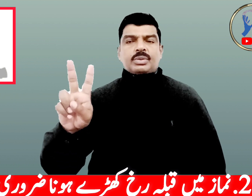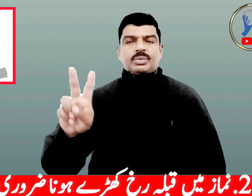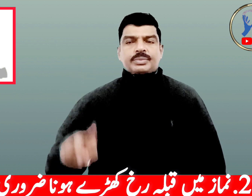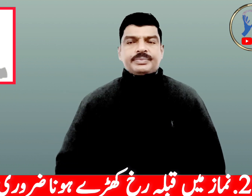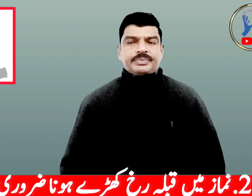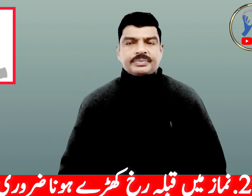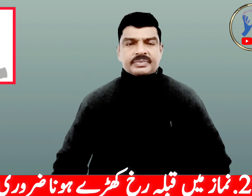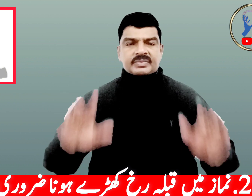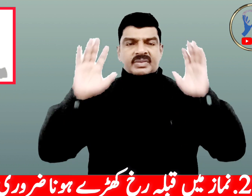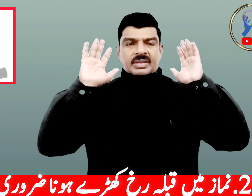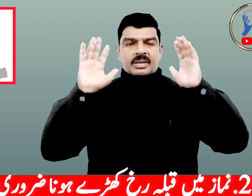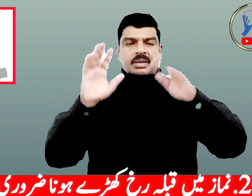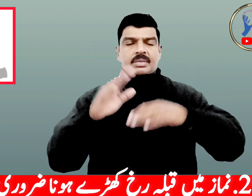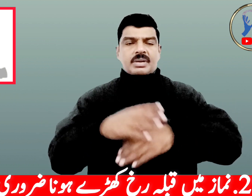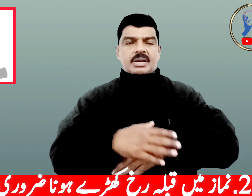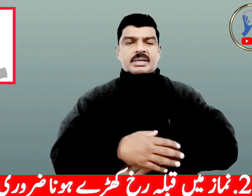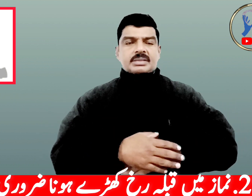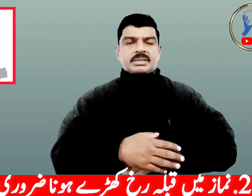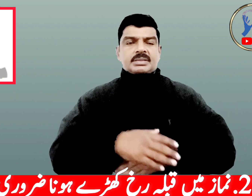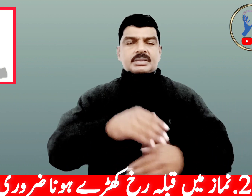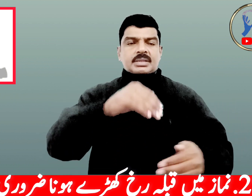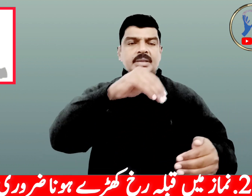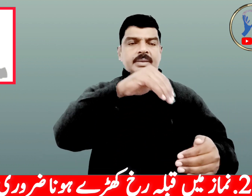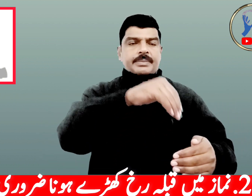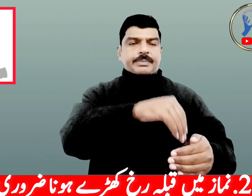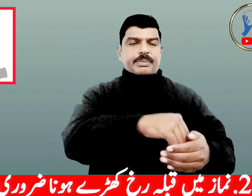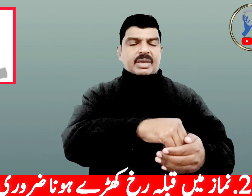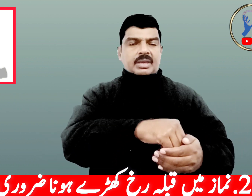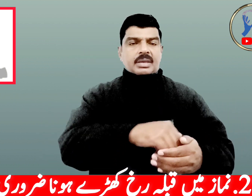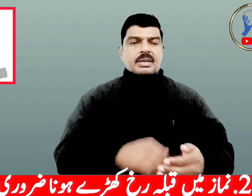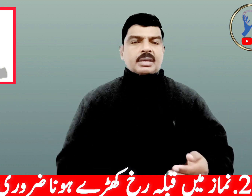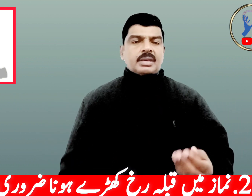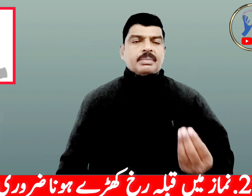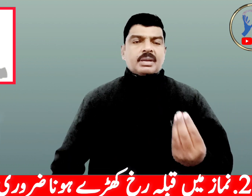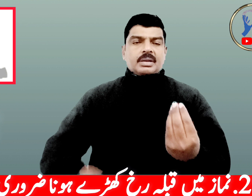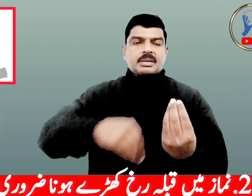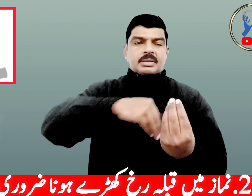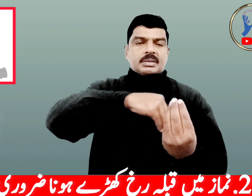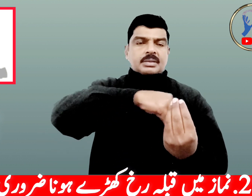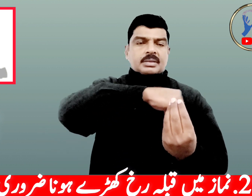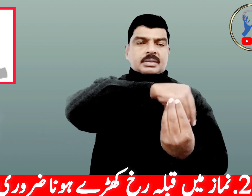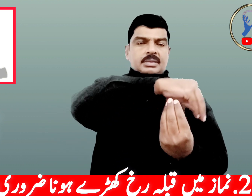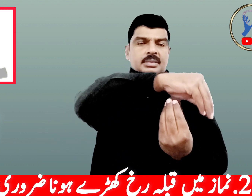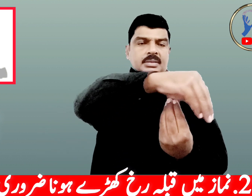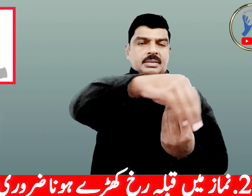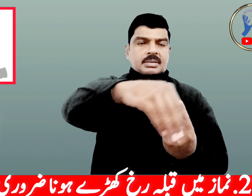2، نماز میں قبلہ